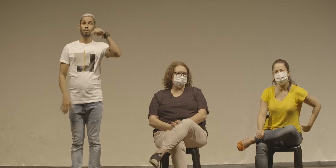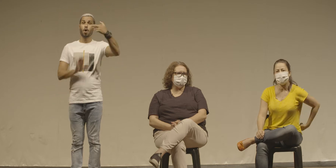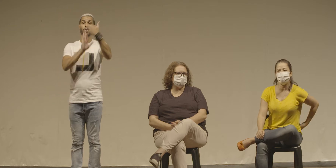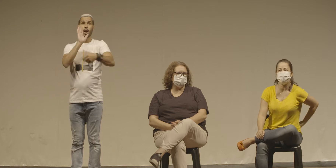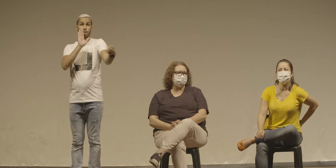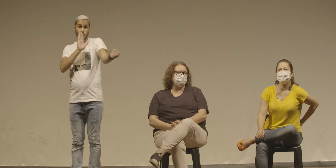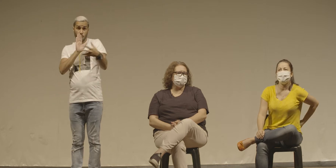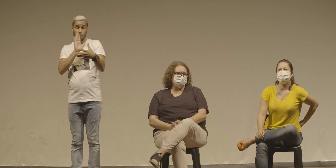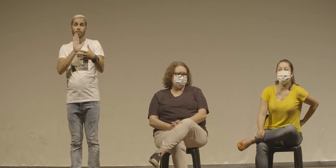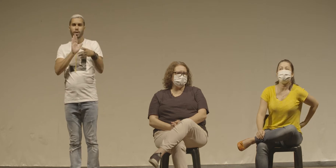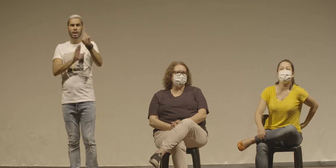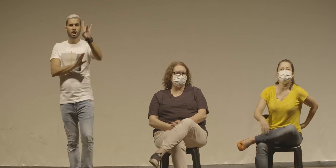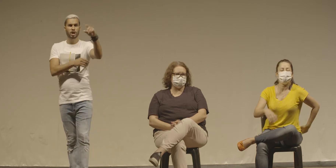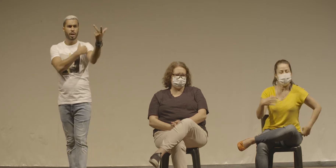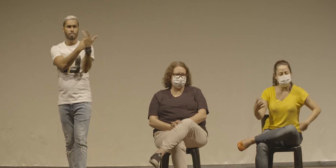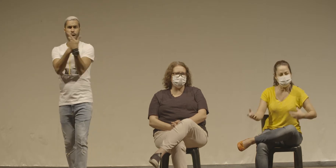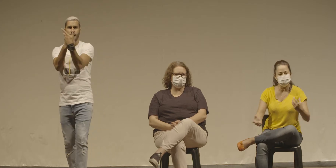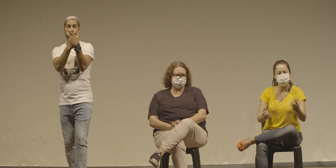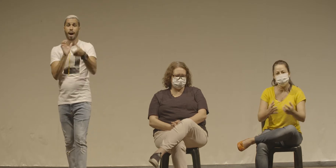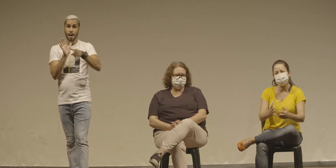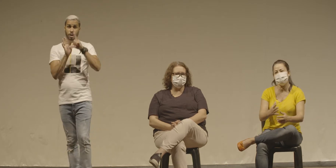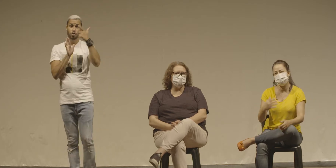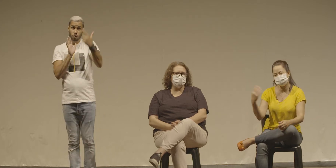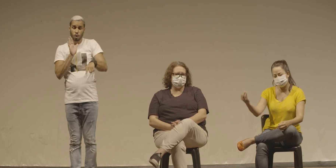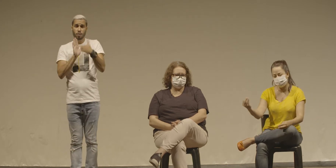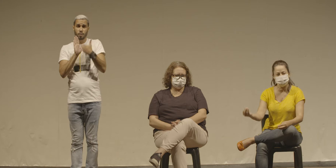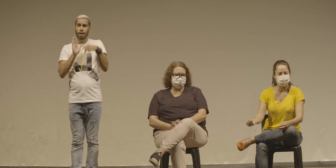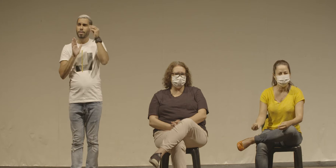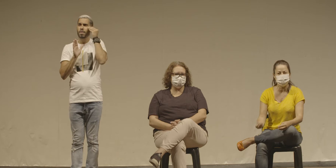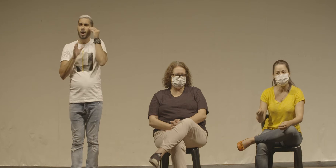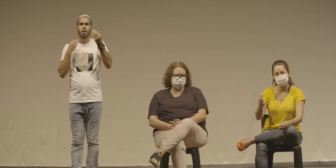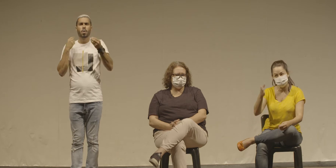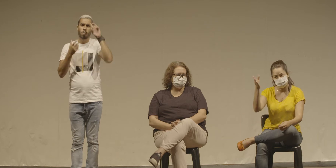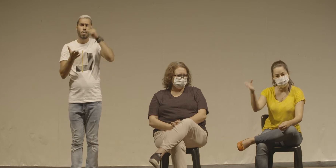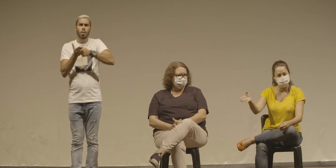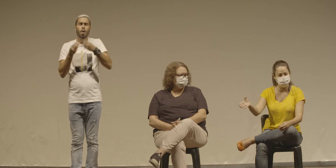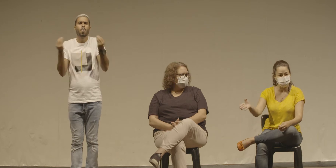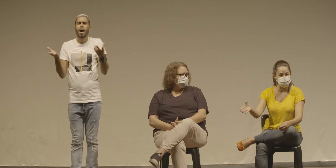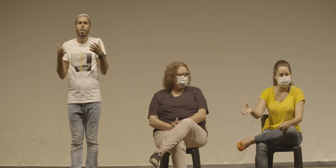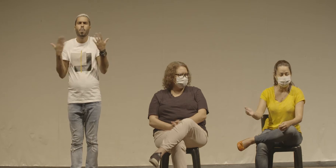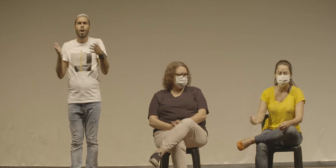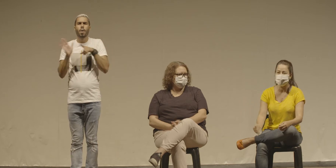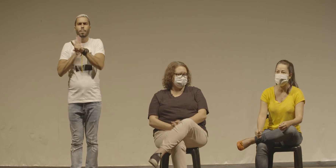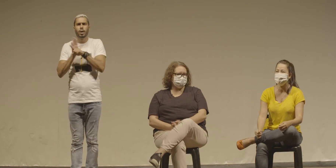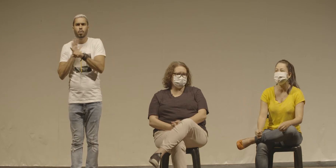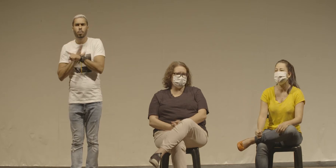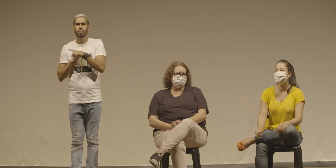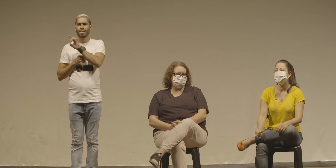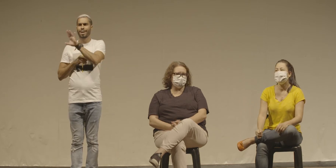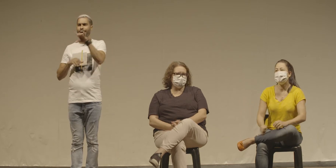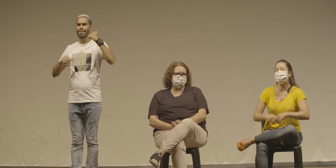dia da filmagem, para definir quais seriam as perguntas e colocar essas personagens aonde a gente precisava que elas